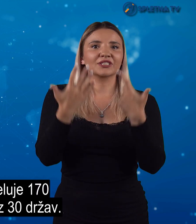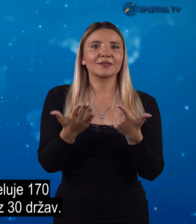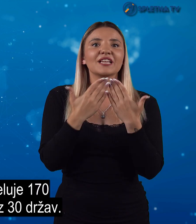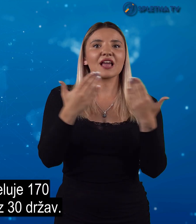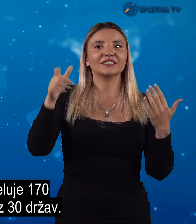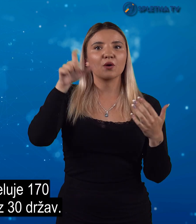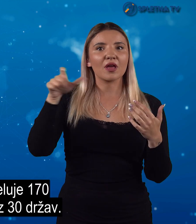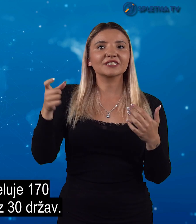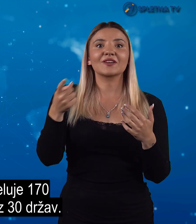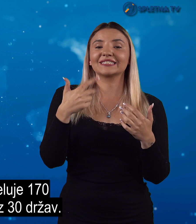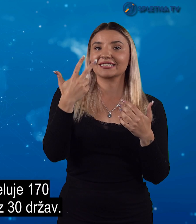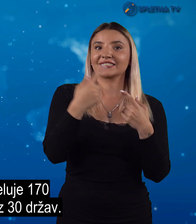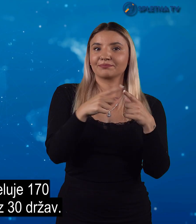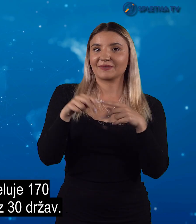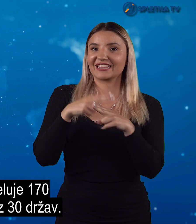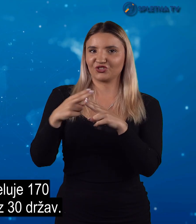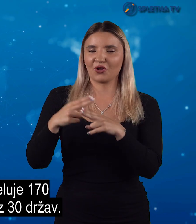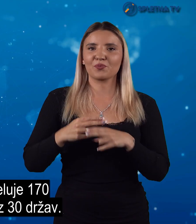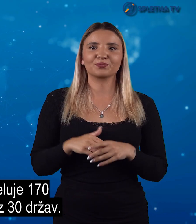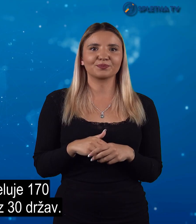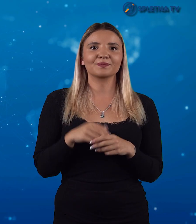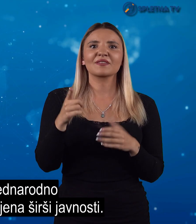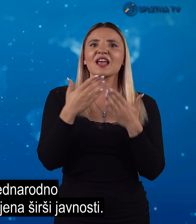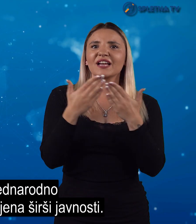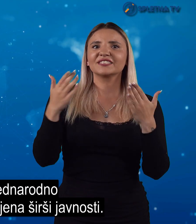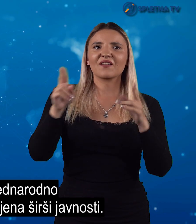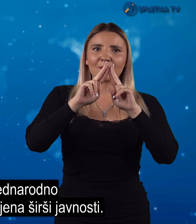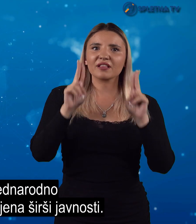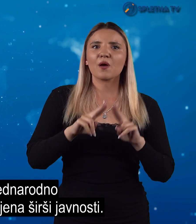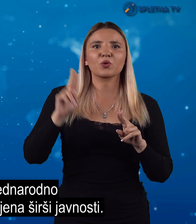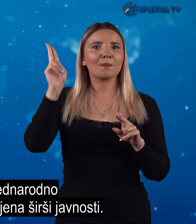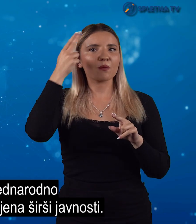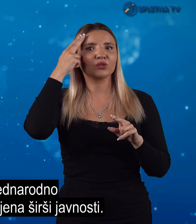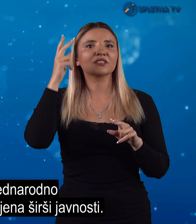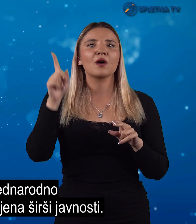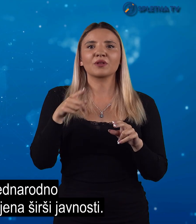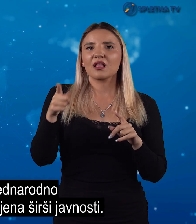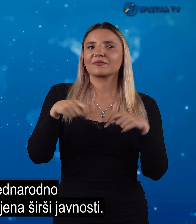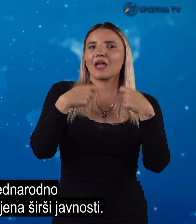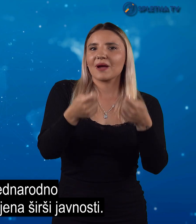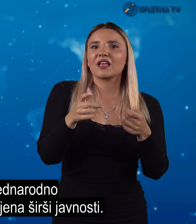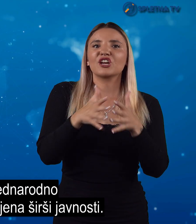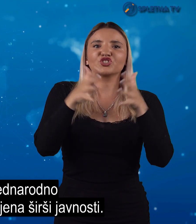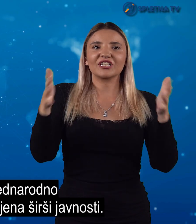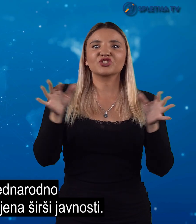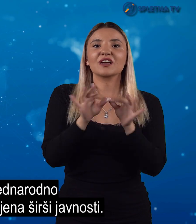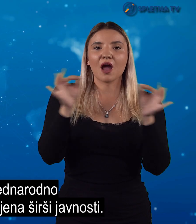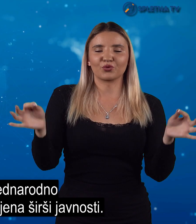170 razstavljavcev iz 30 držav. Razstava je mednarodno prepoznavna in namenjena širši javnosti.